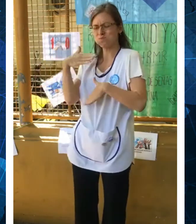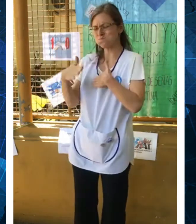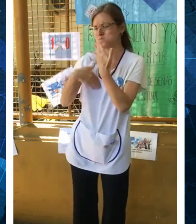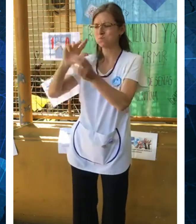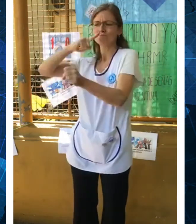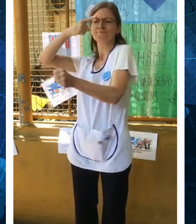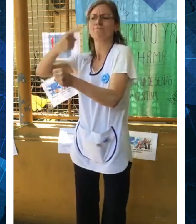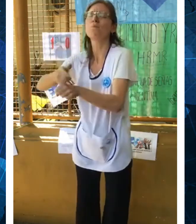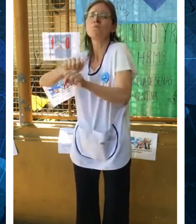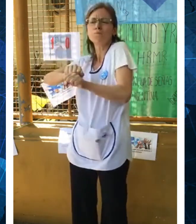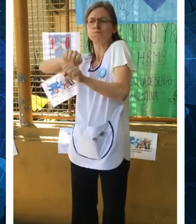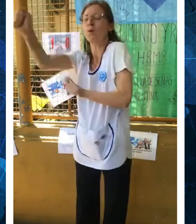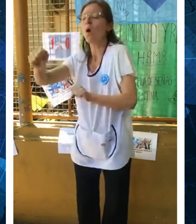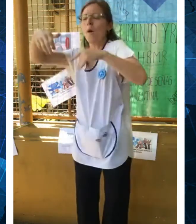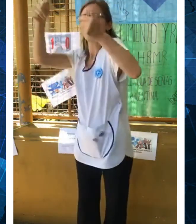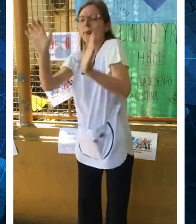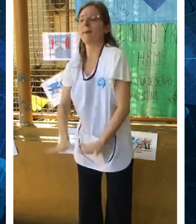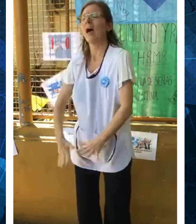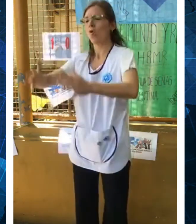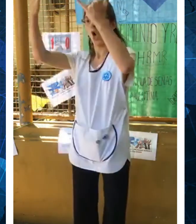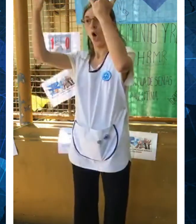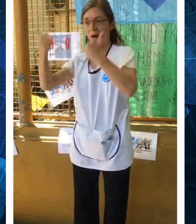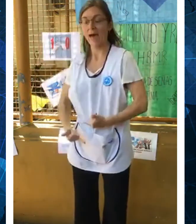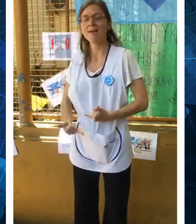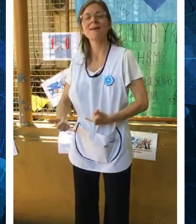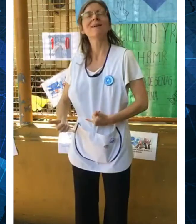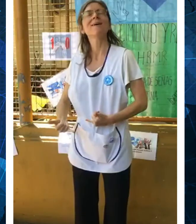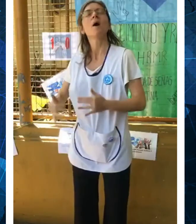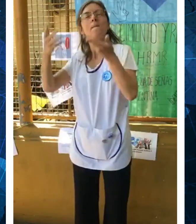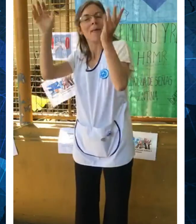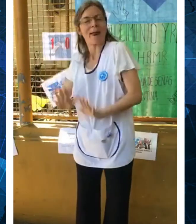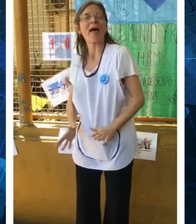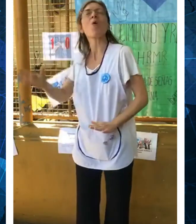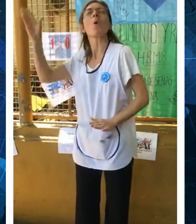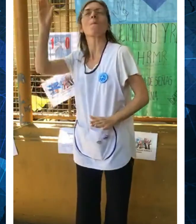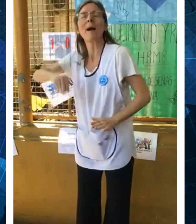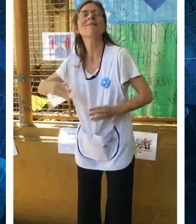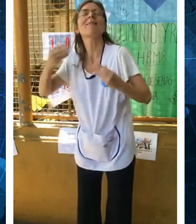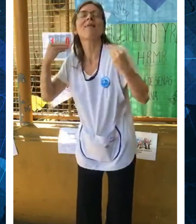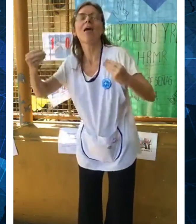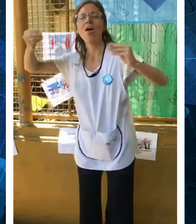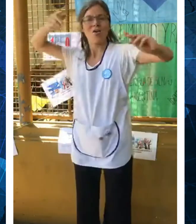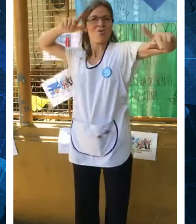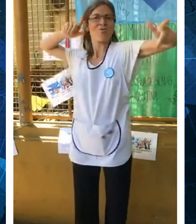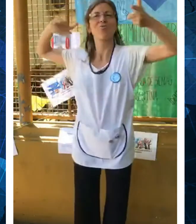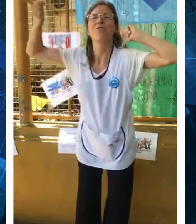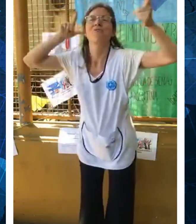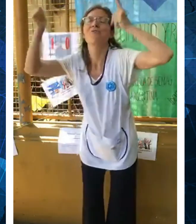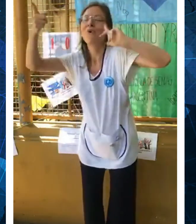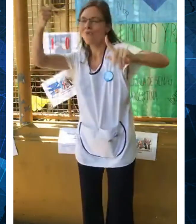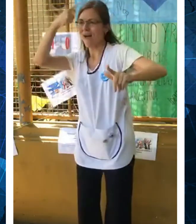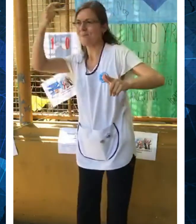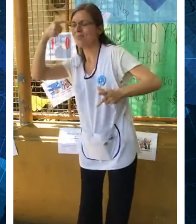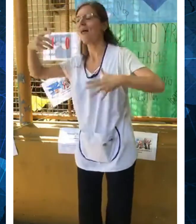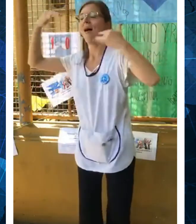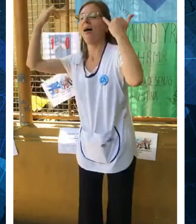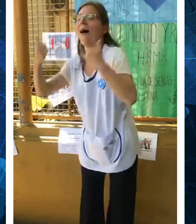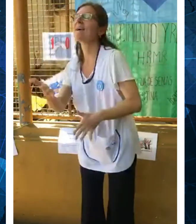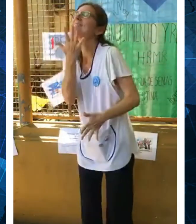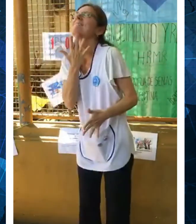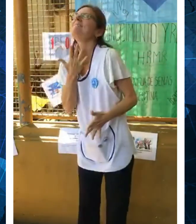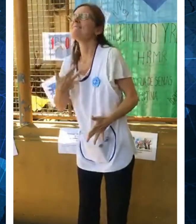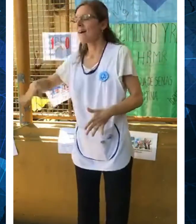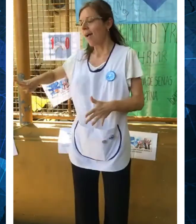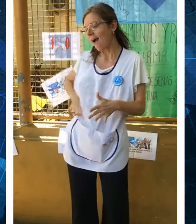Nosotros ya somos testigos de que los alumnos sordos pueden construir conocimiento, pueden